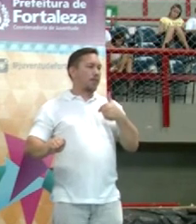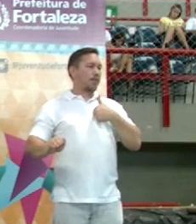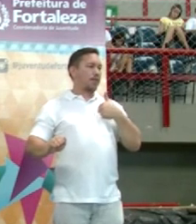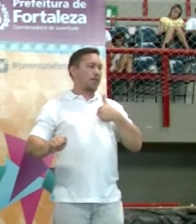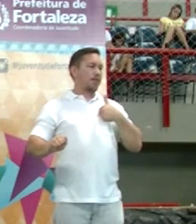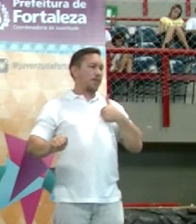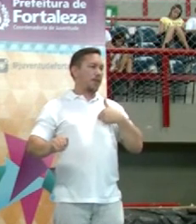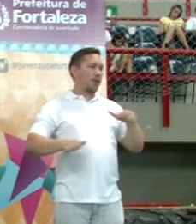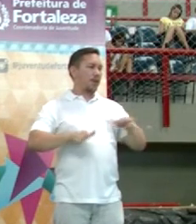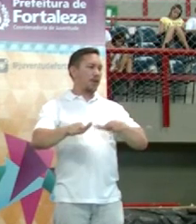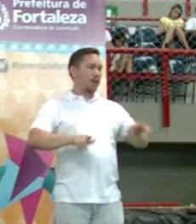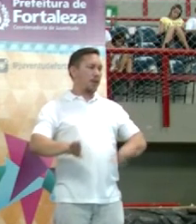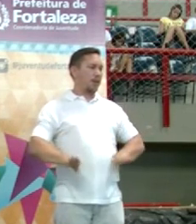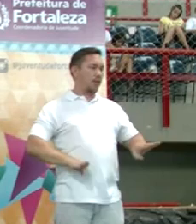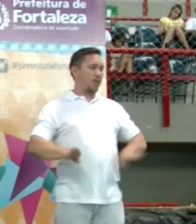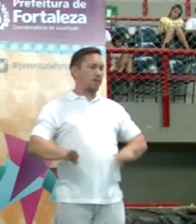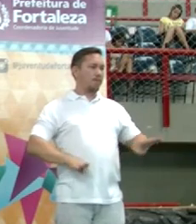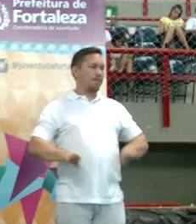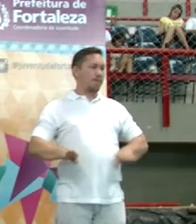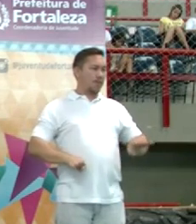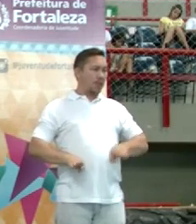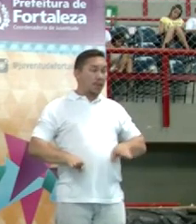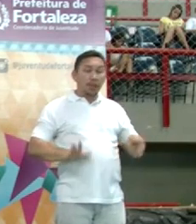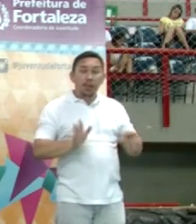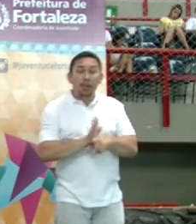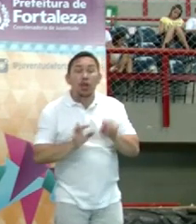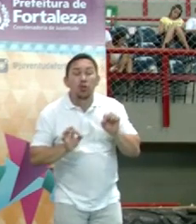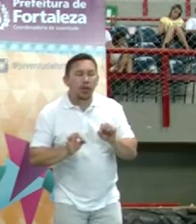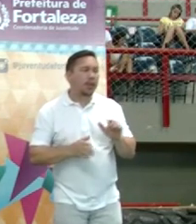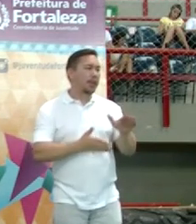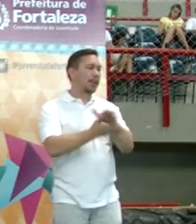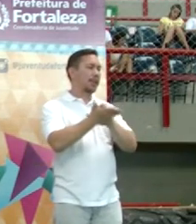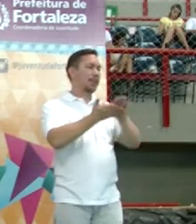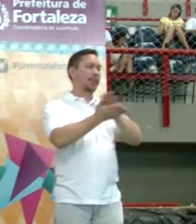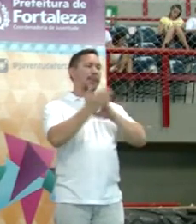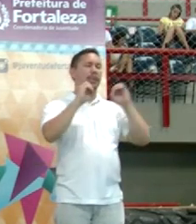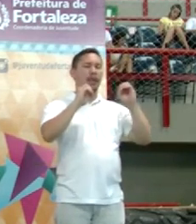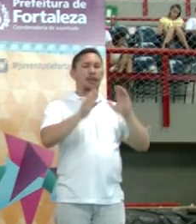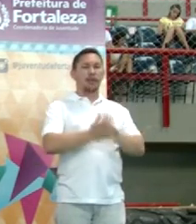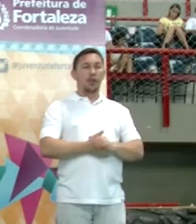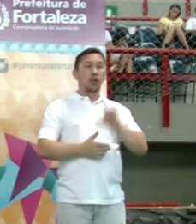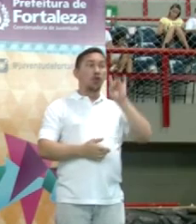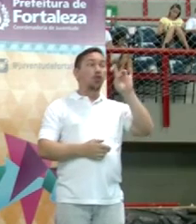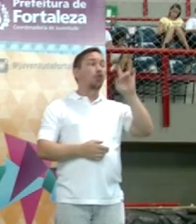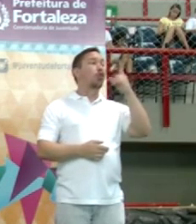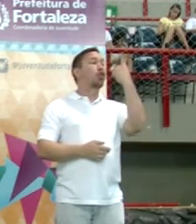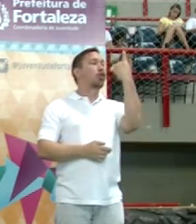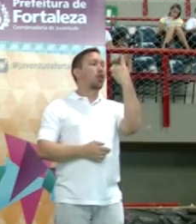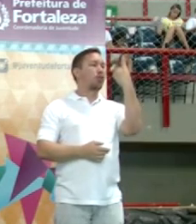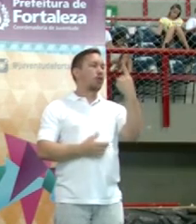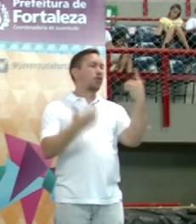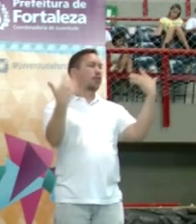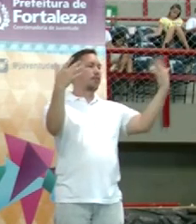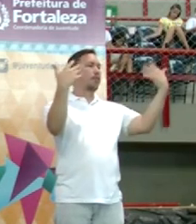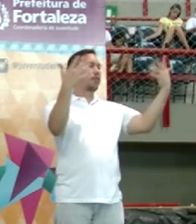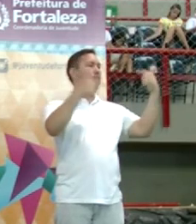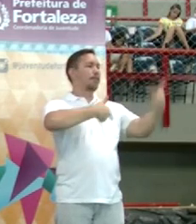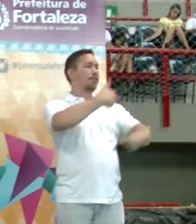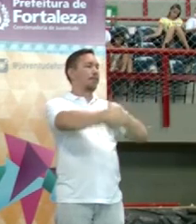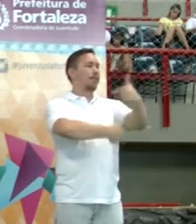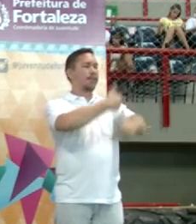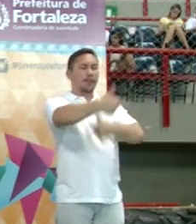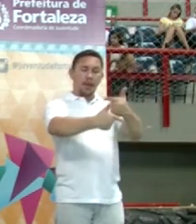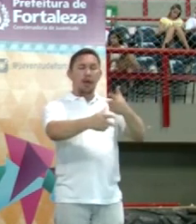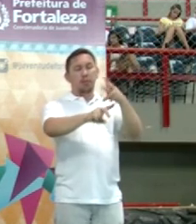ele, o trabalhador camponês, que é dono de quê? Nada. Ele só tem uma coisa a oferecer: o trabalho. Então